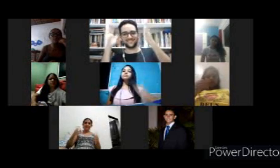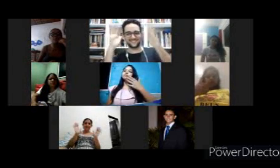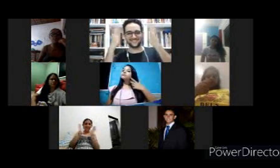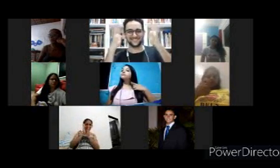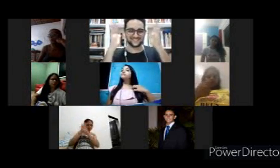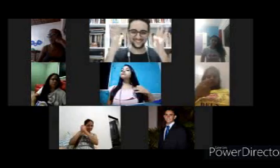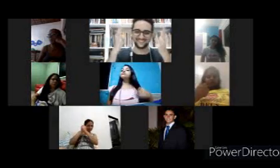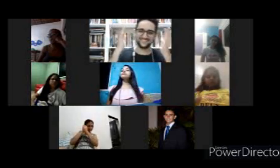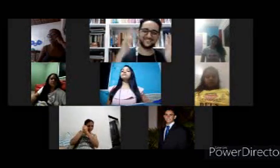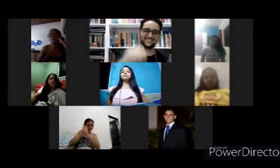Pronto?